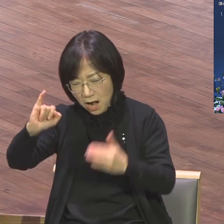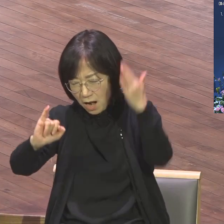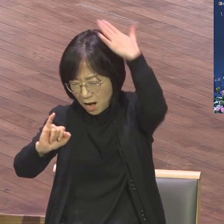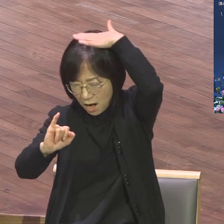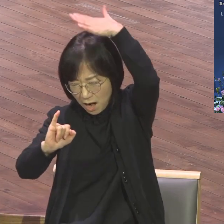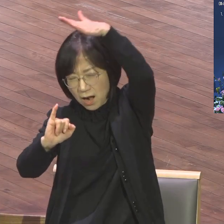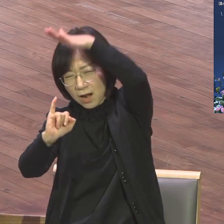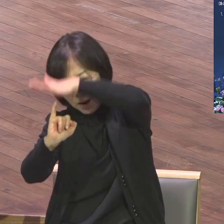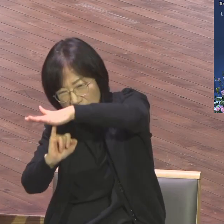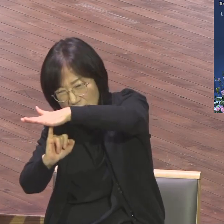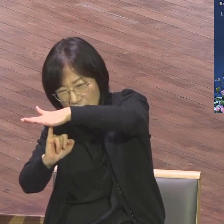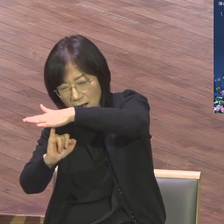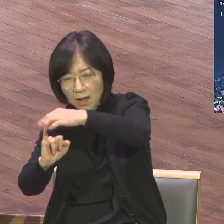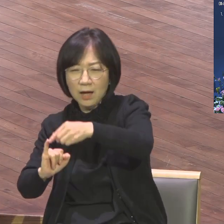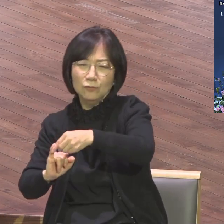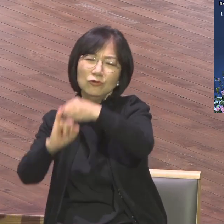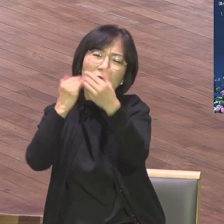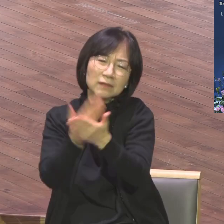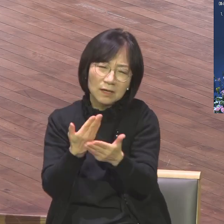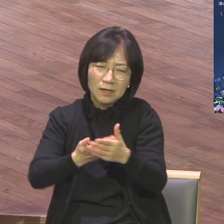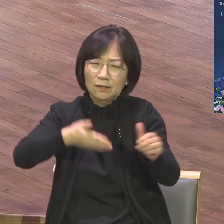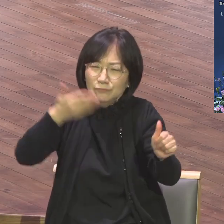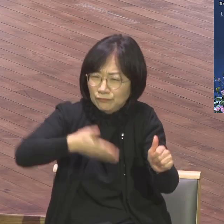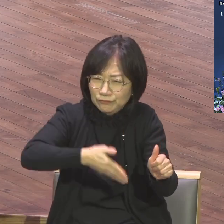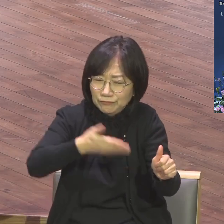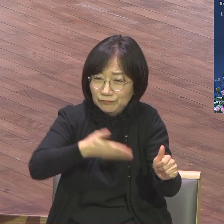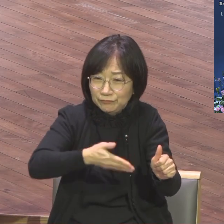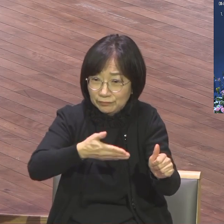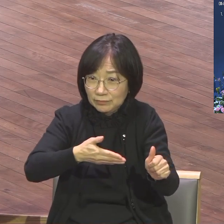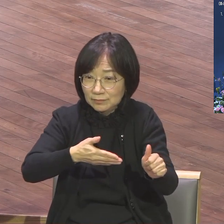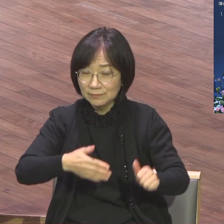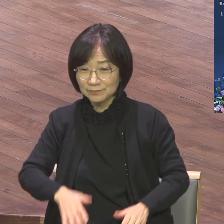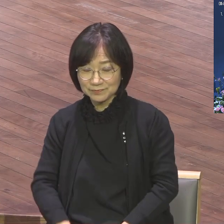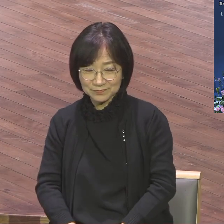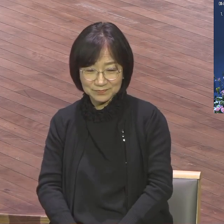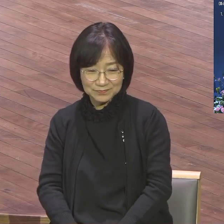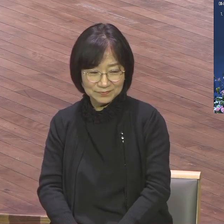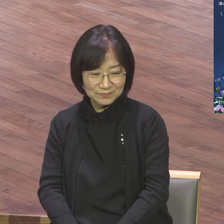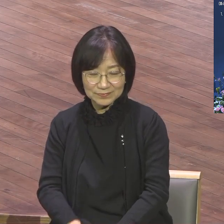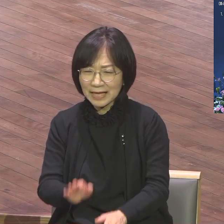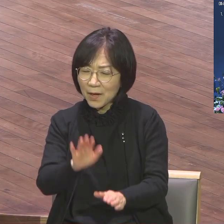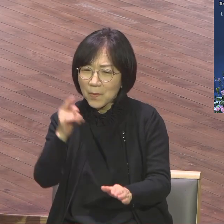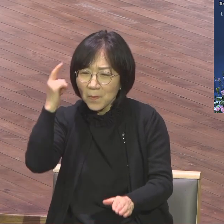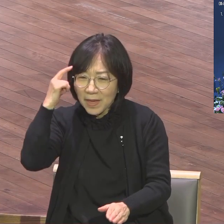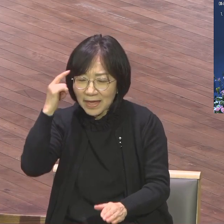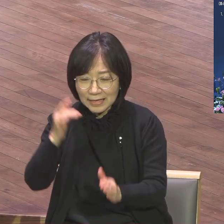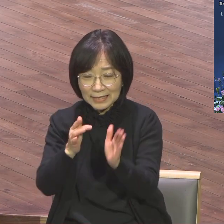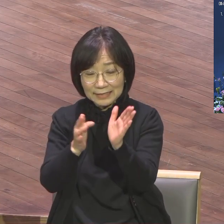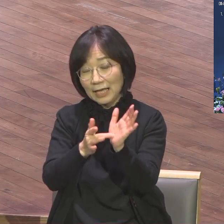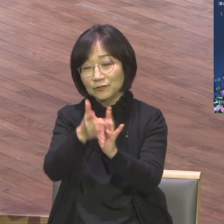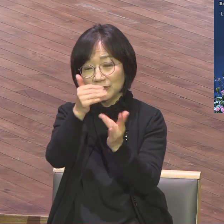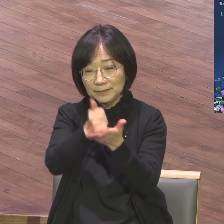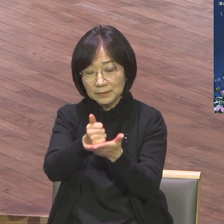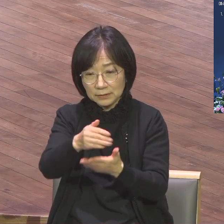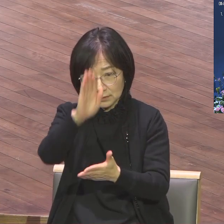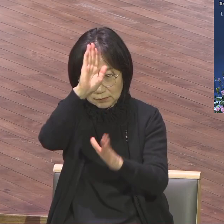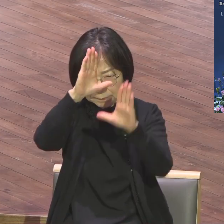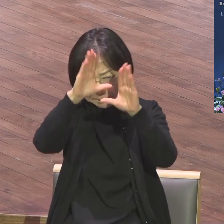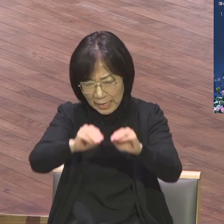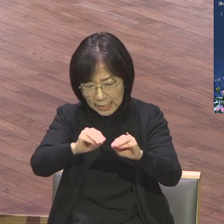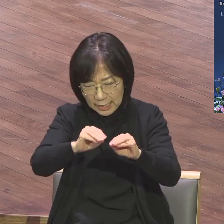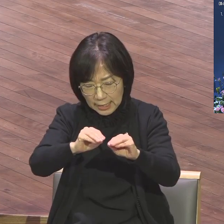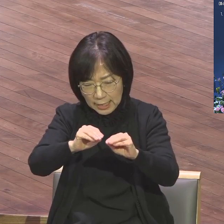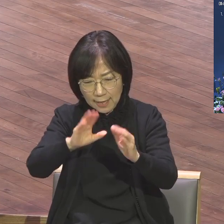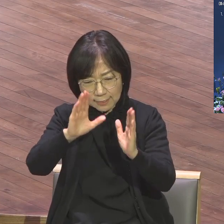살려주세요. 자, 예수님께서 병든 자들을 치유하실 때 머리에 안수해서 치유한다는